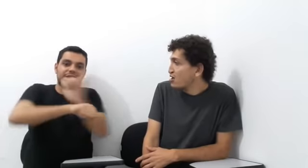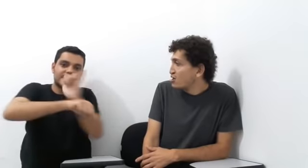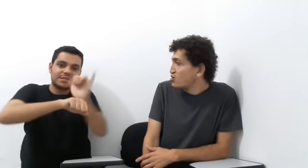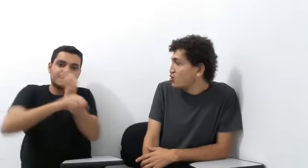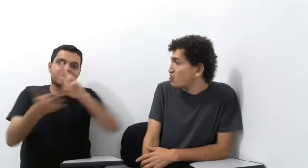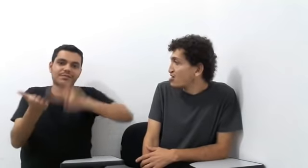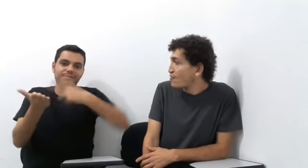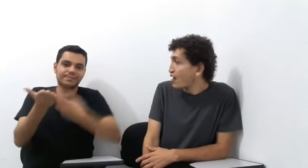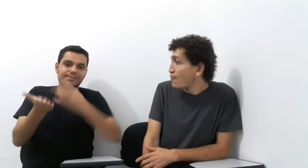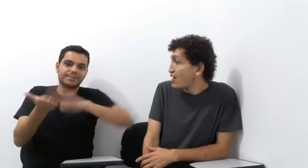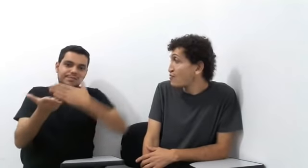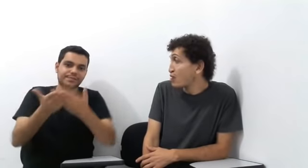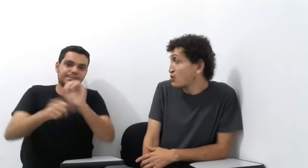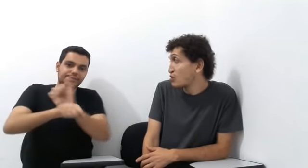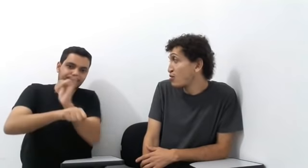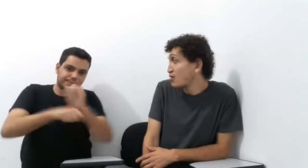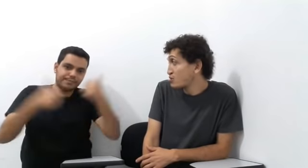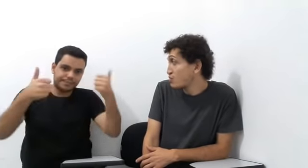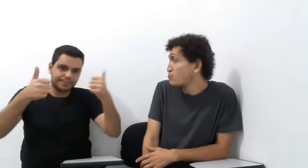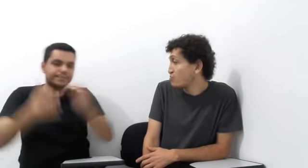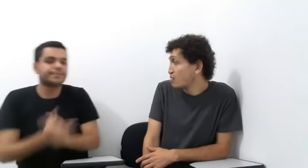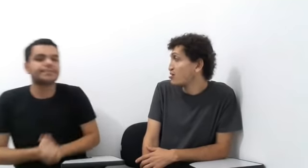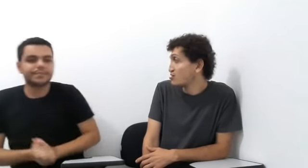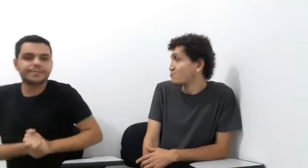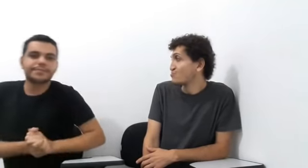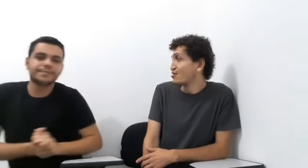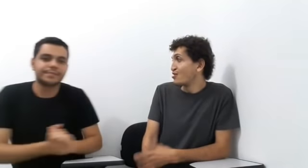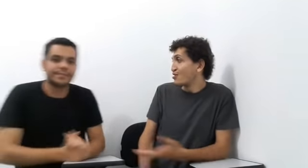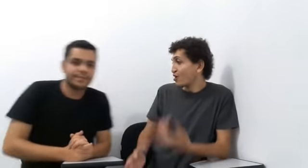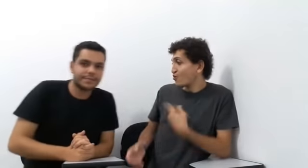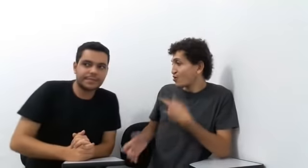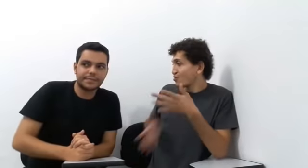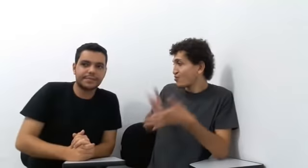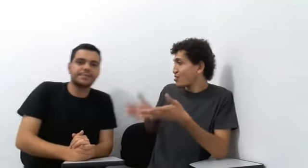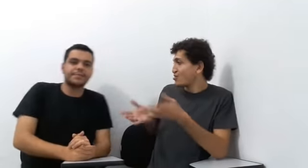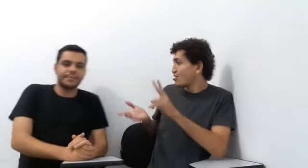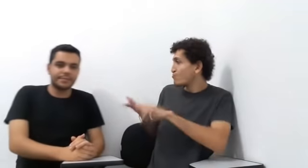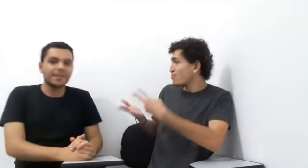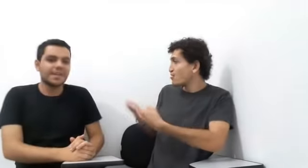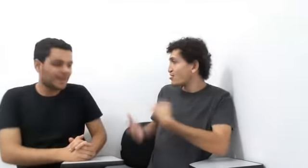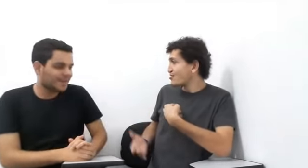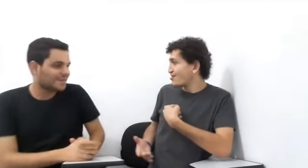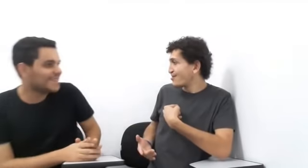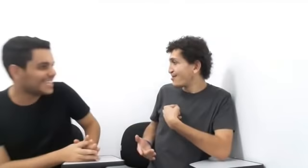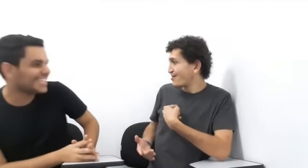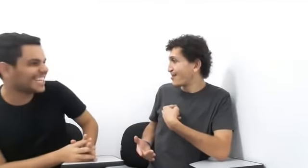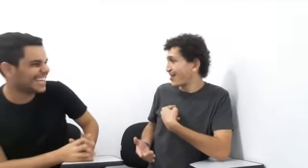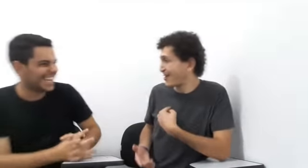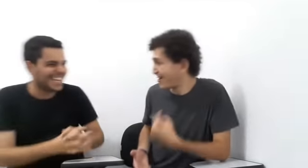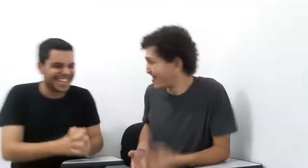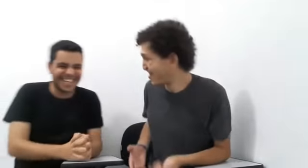e sobre estratégia de tradução e comunicação também. Agora no finalista tem interpreta. Beleza.